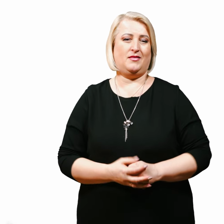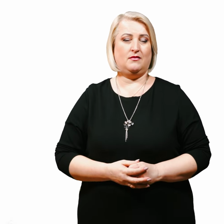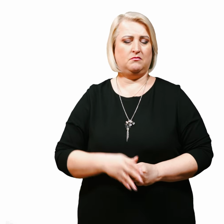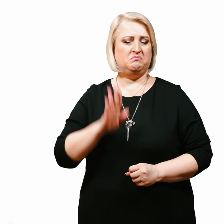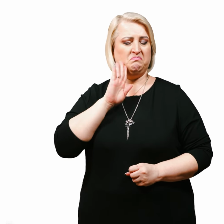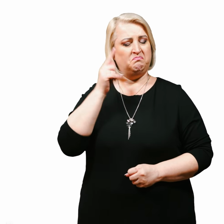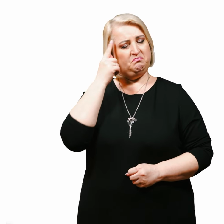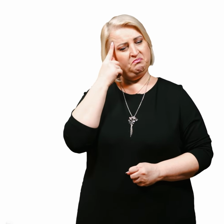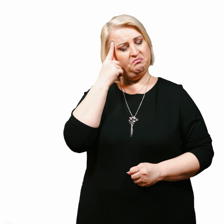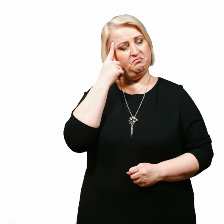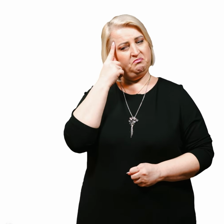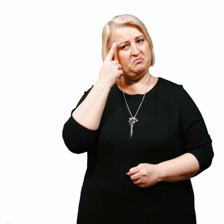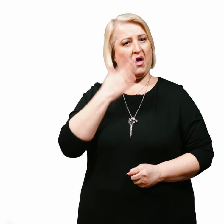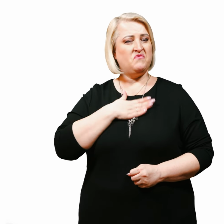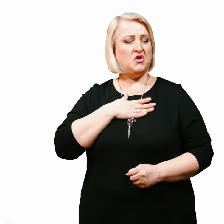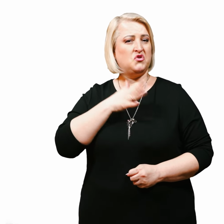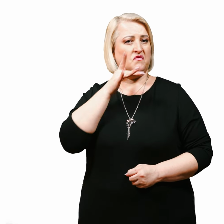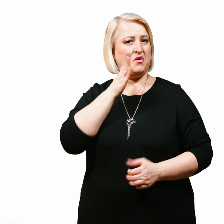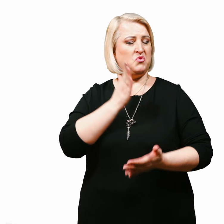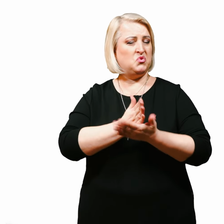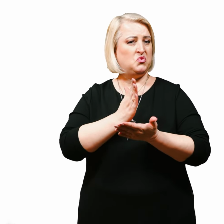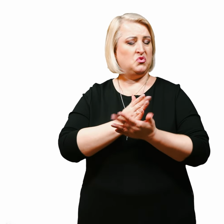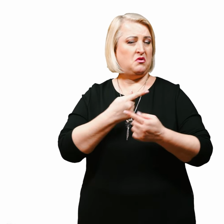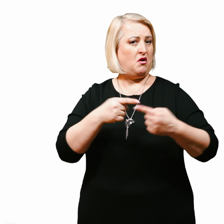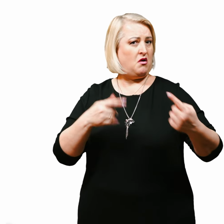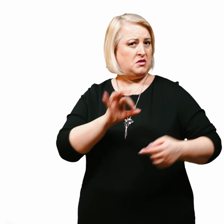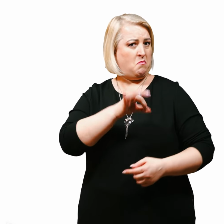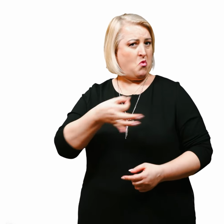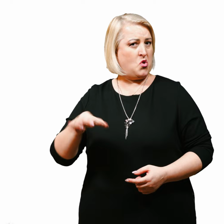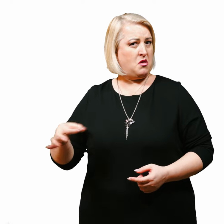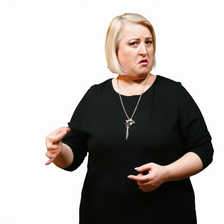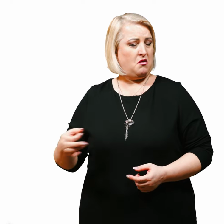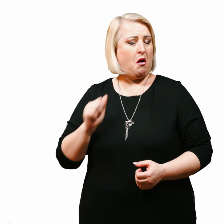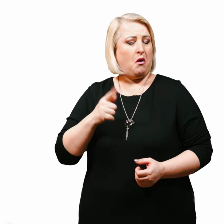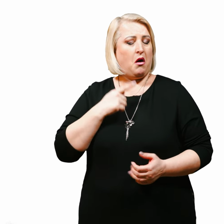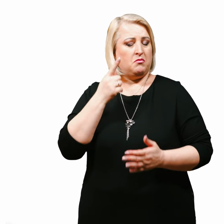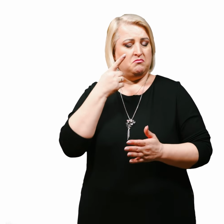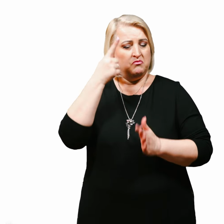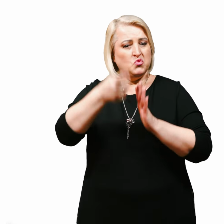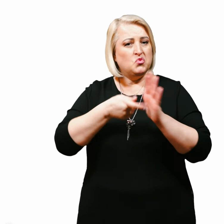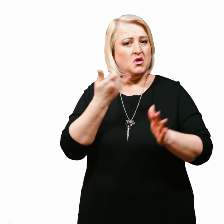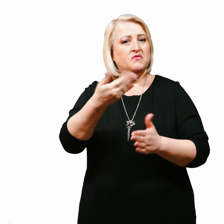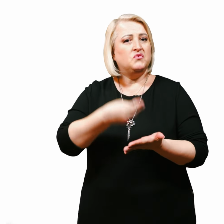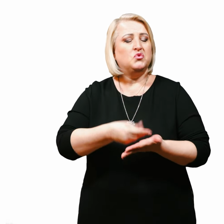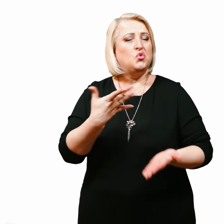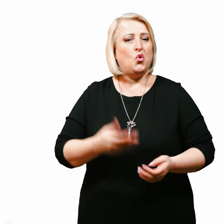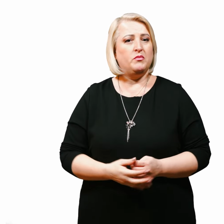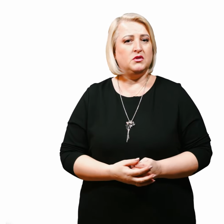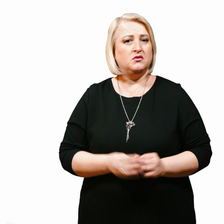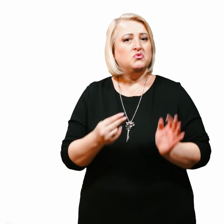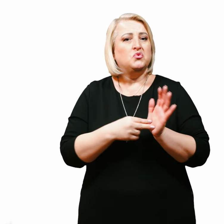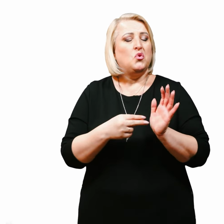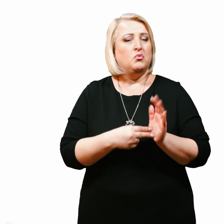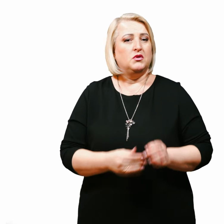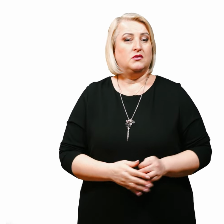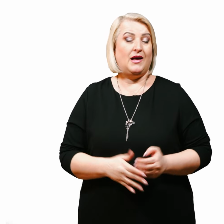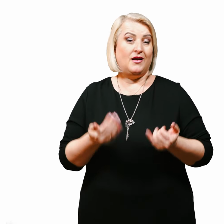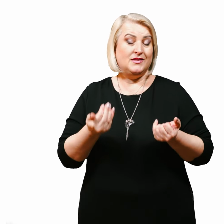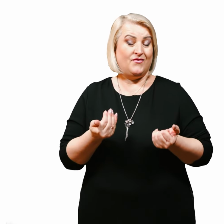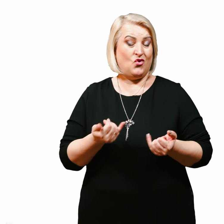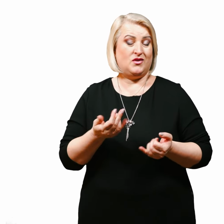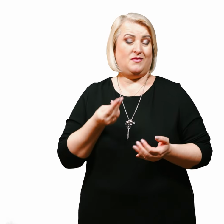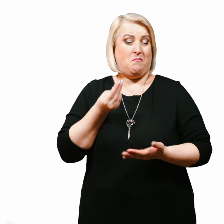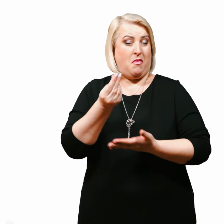Эмили задумалась, ведь в наше время существует много монет. Как же определить их стоимость? Сегодня в качестве